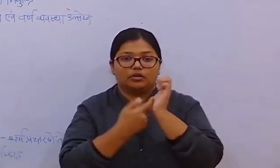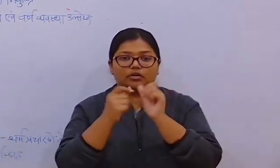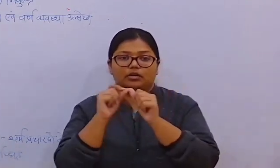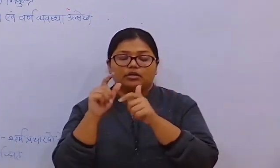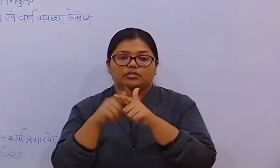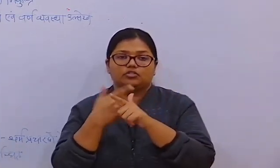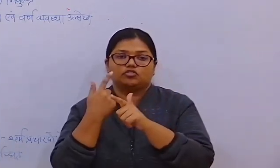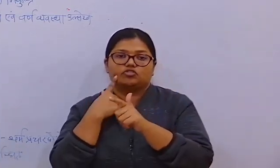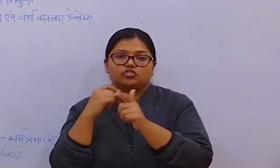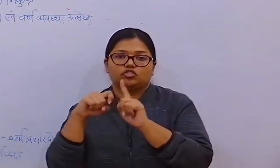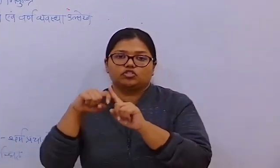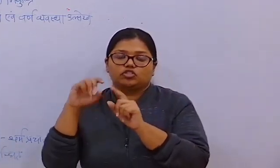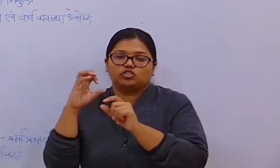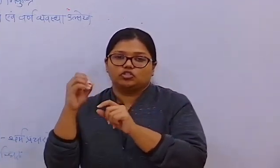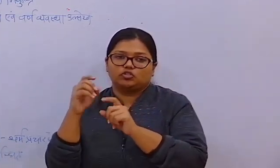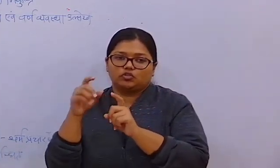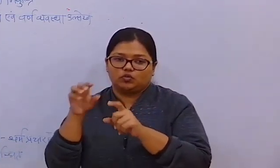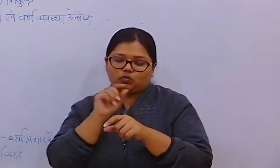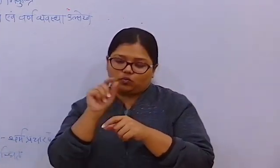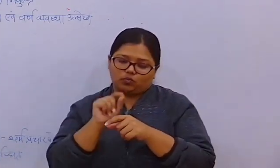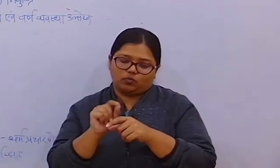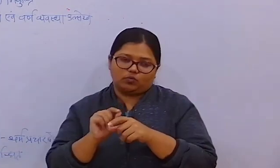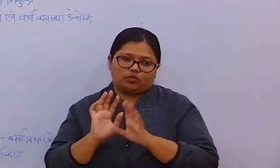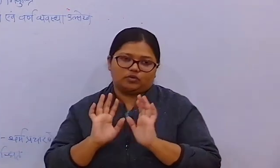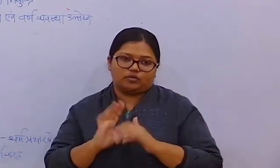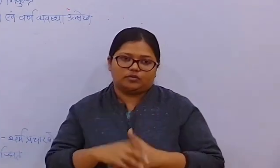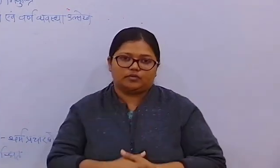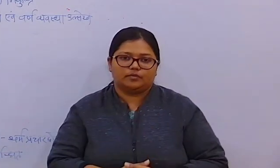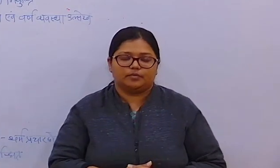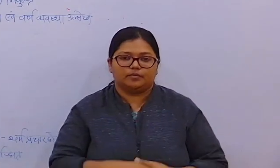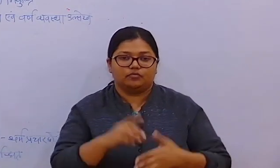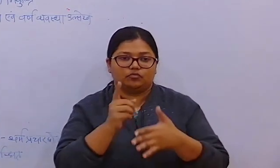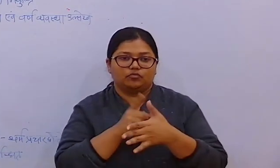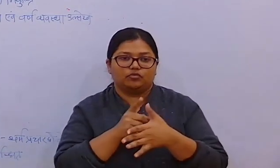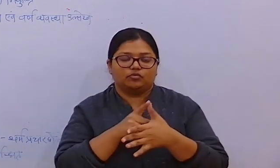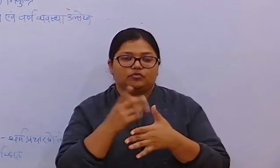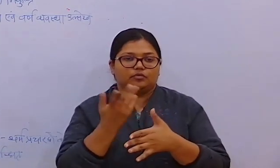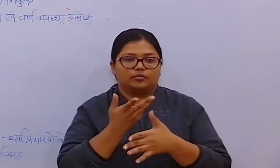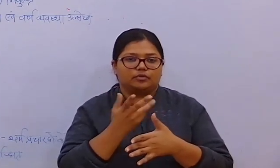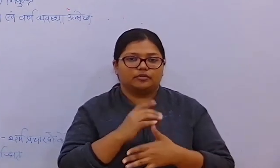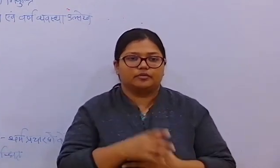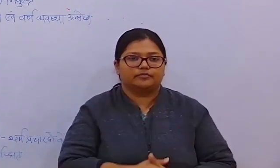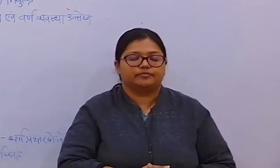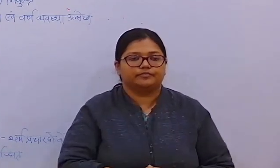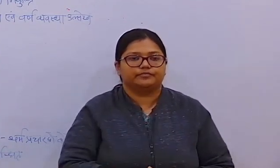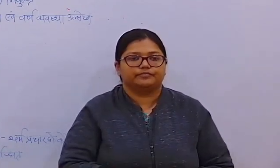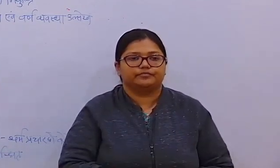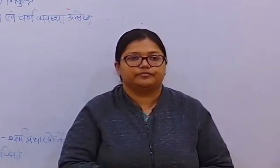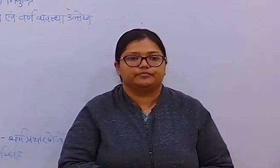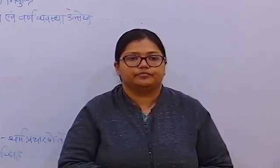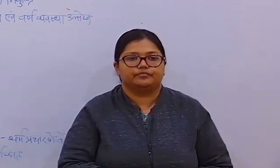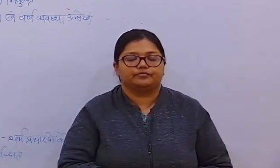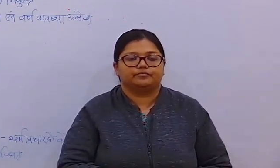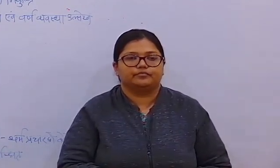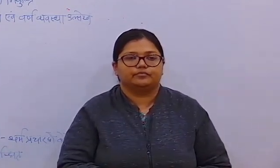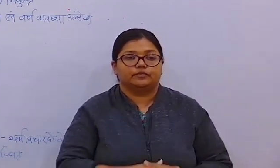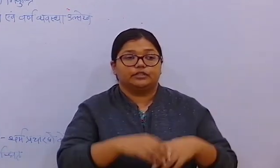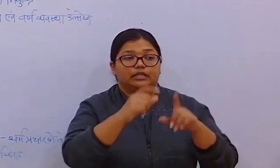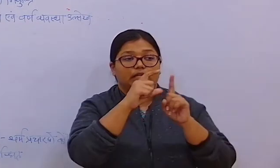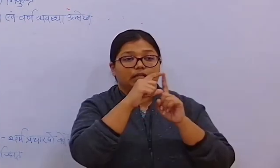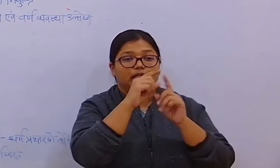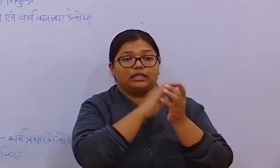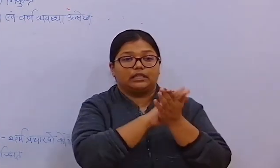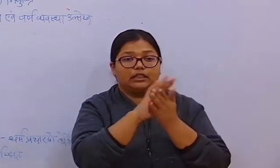पांचवें शिलालेख में धर्म महामात्रों का क्या था, पांचवें शिलालेख में धर्म महामात्रों की नियुक्ति की गई